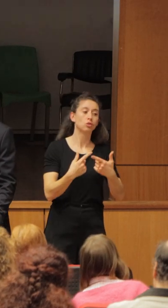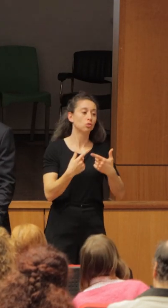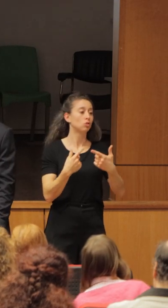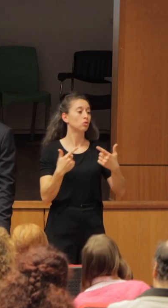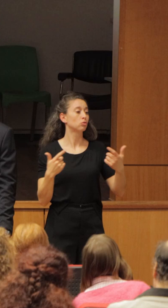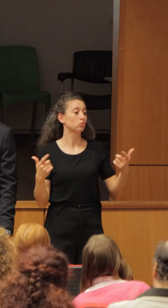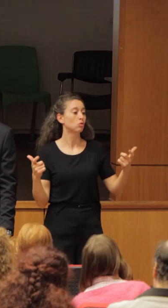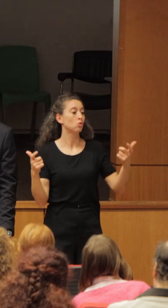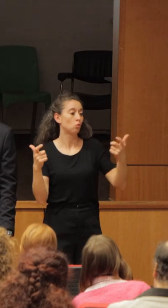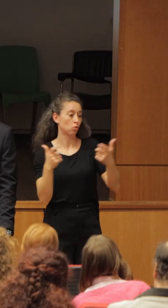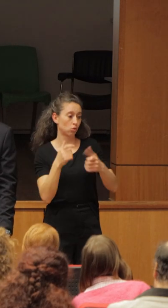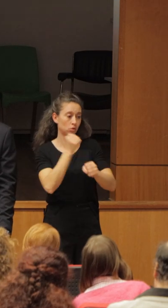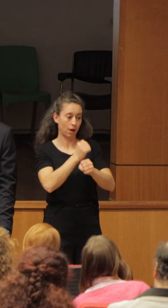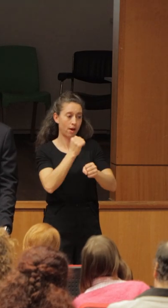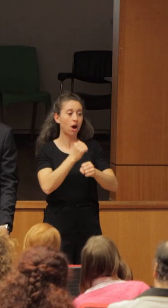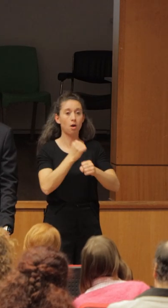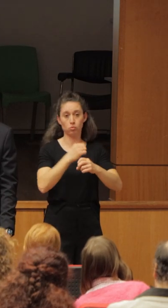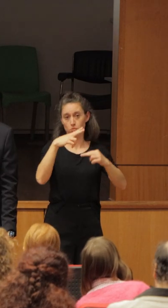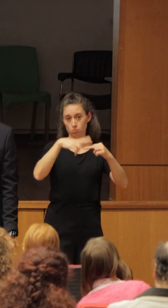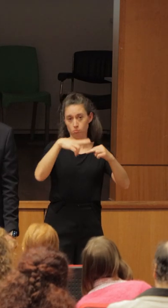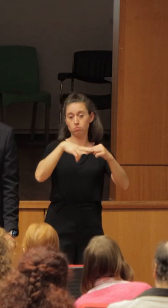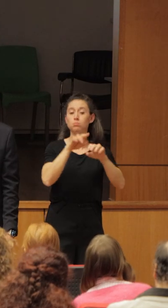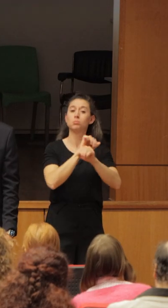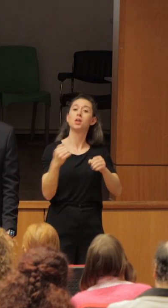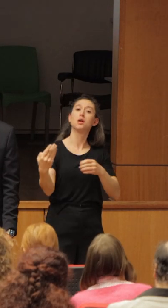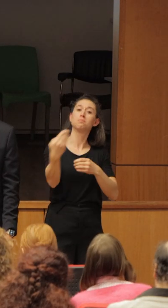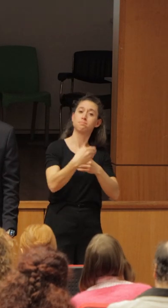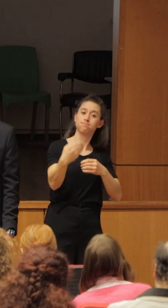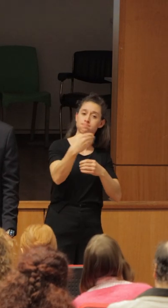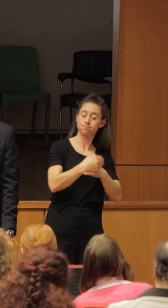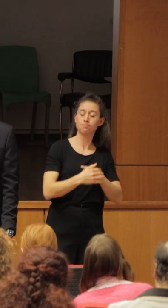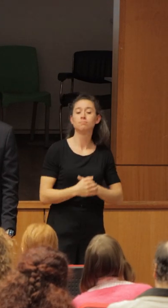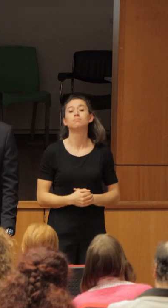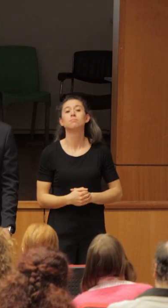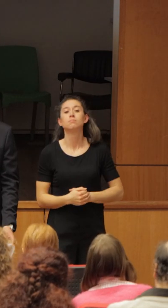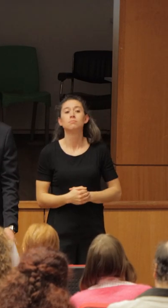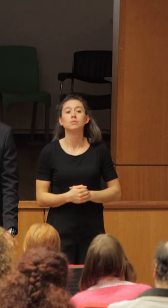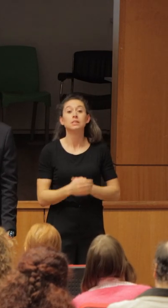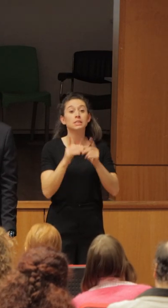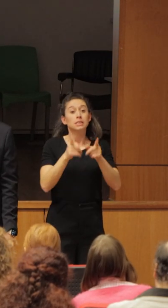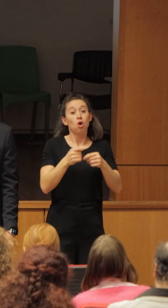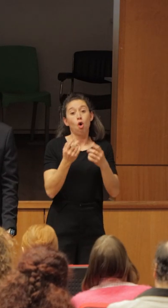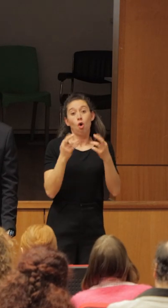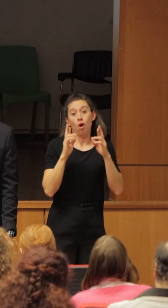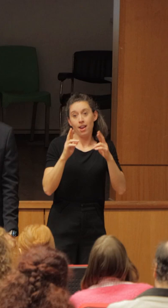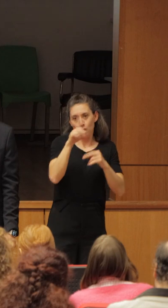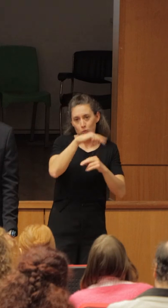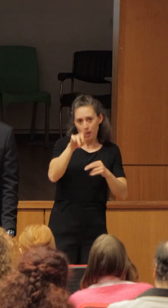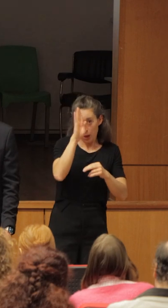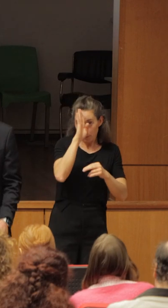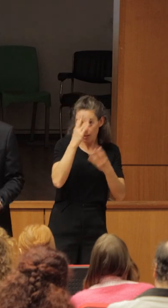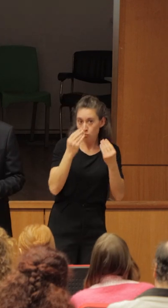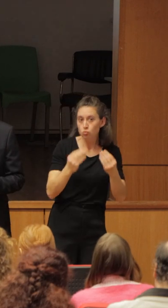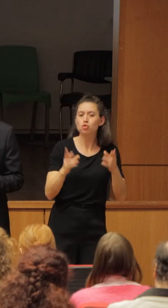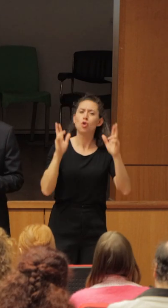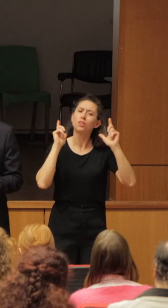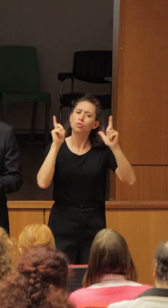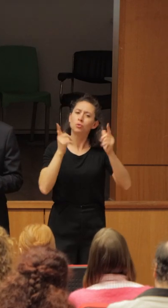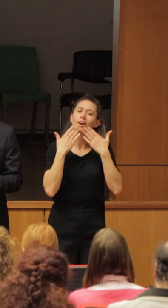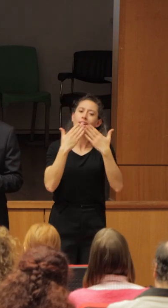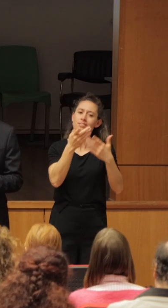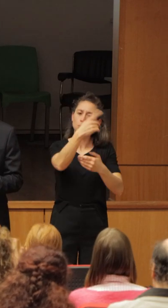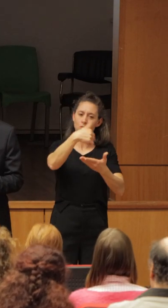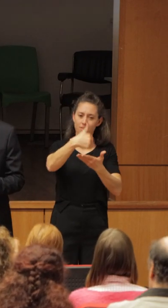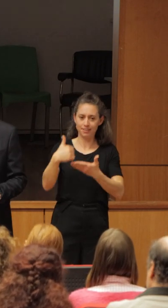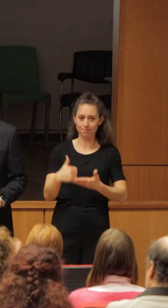con Marina Blumenstein, así que les invitamos a participar. Aprendan mucho, disfruten de la actividad y muchas gracias por venir.